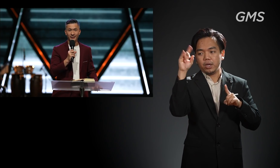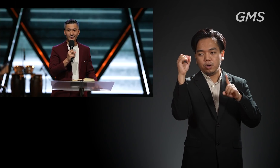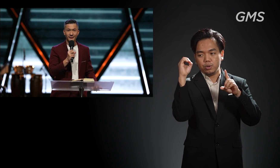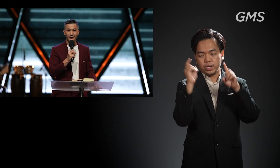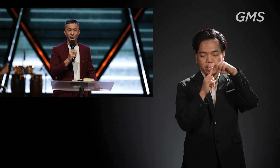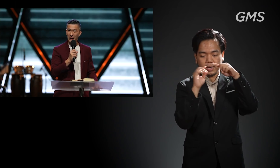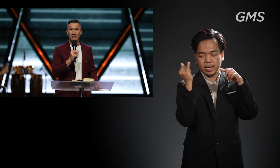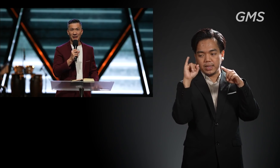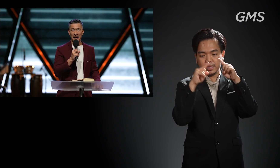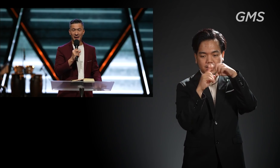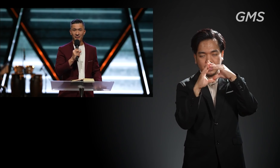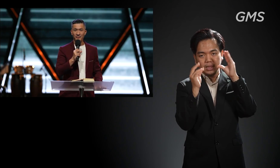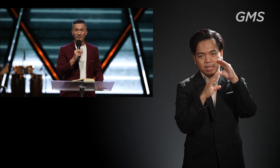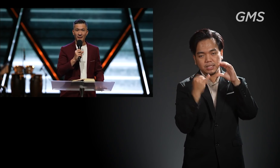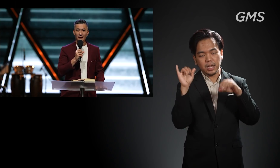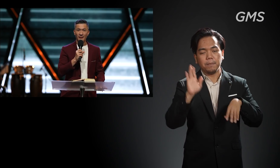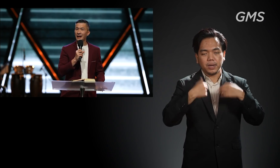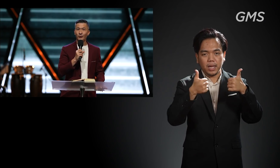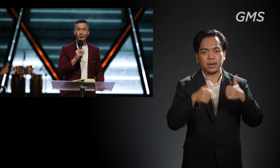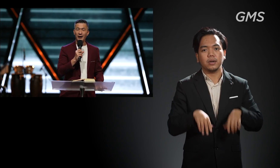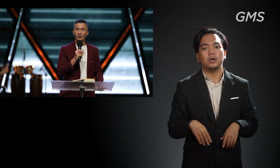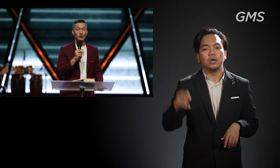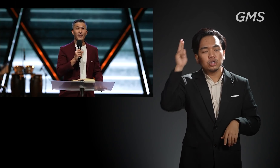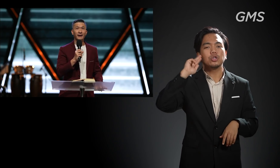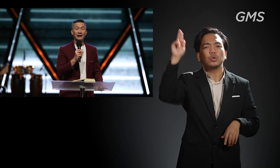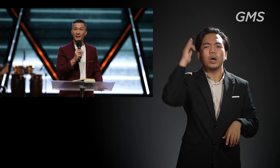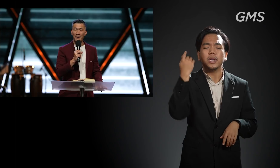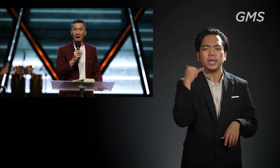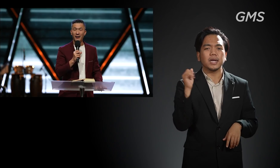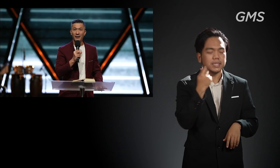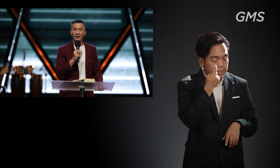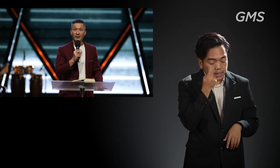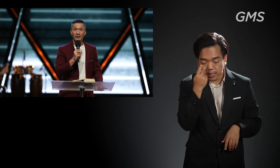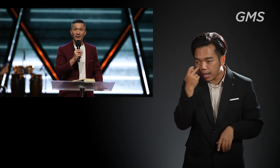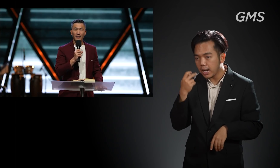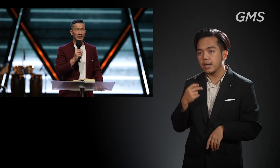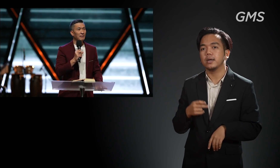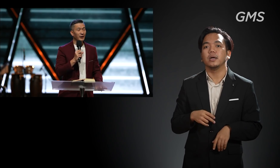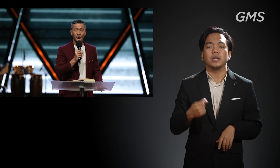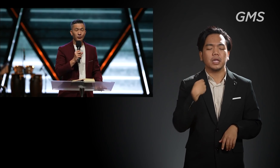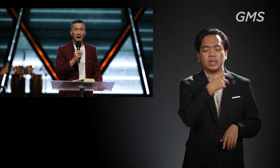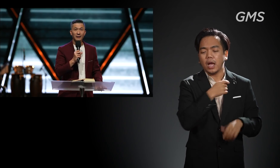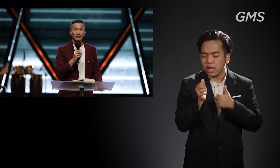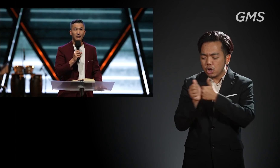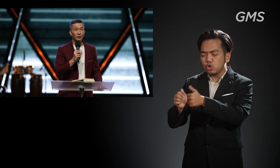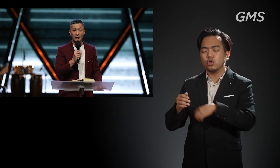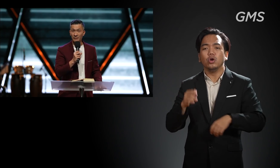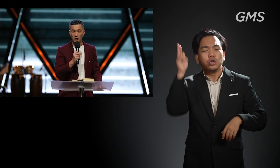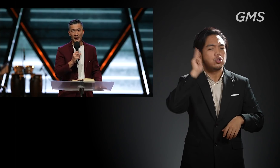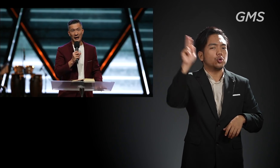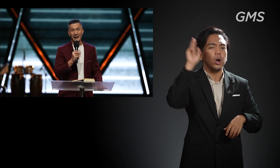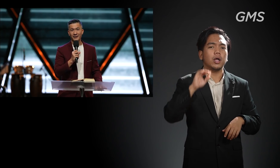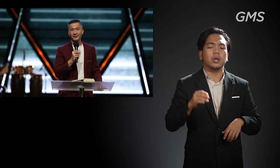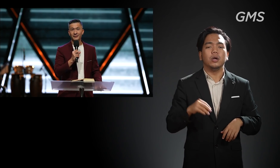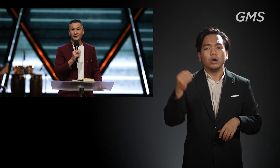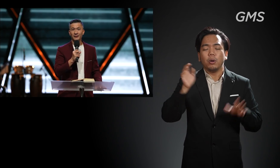Tuhan. Tuhan yang memeliharanya. Kita ikut Tuhan bukan supaya kita dapat apa. Kita mengikuti Tuhan bukan demi